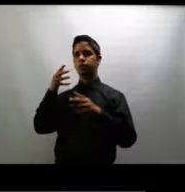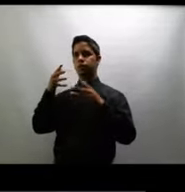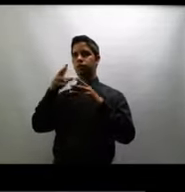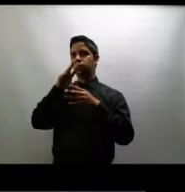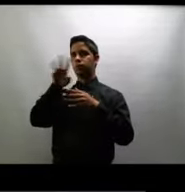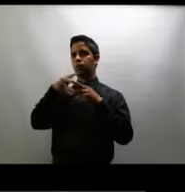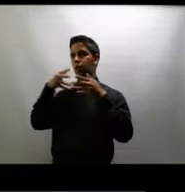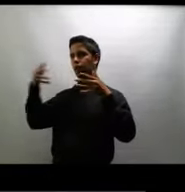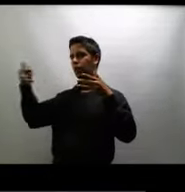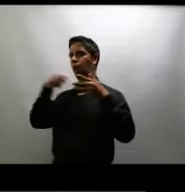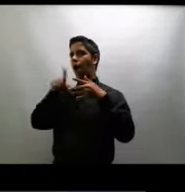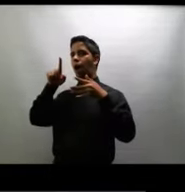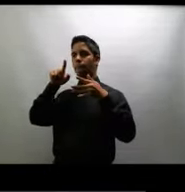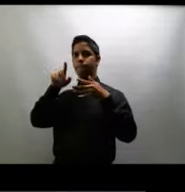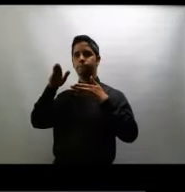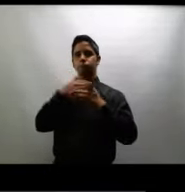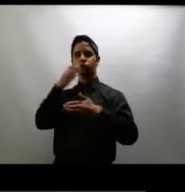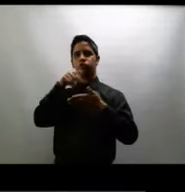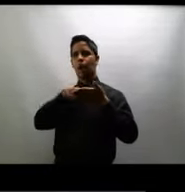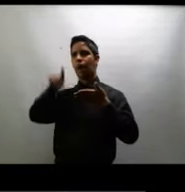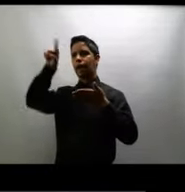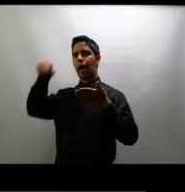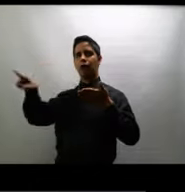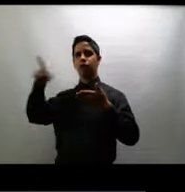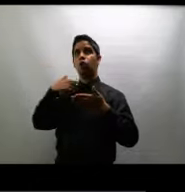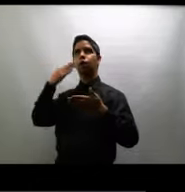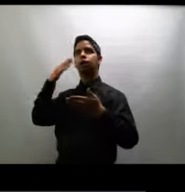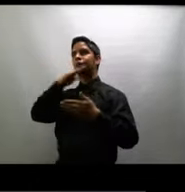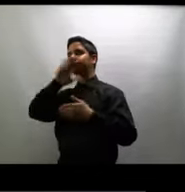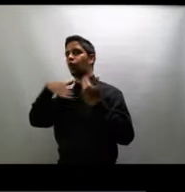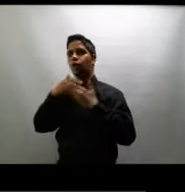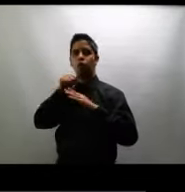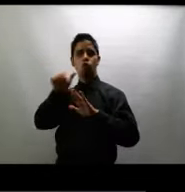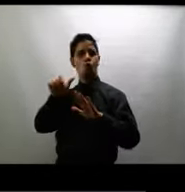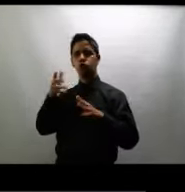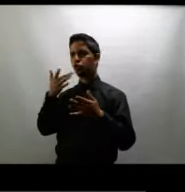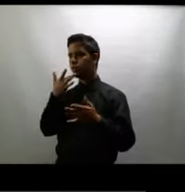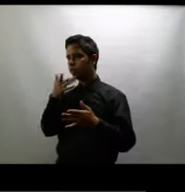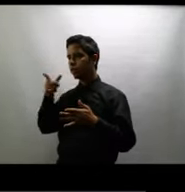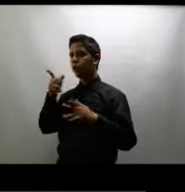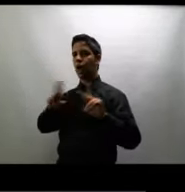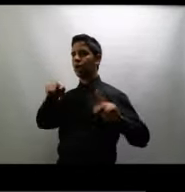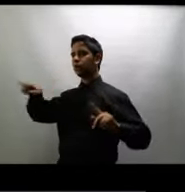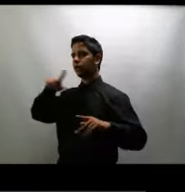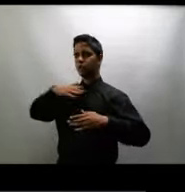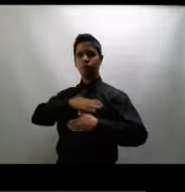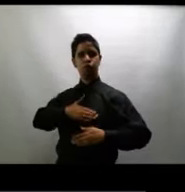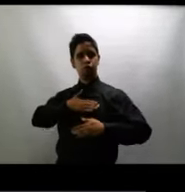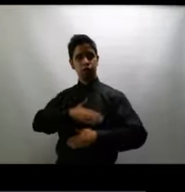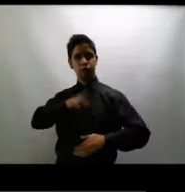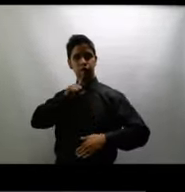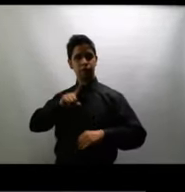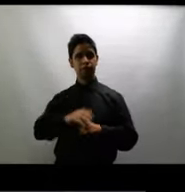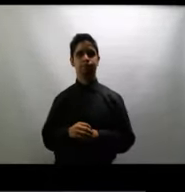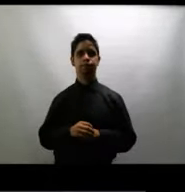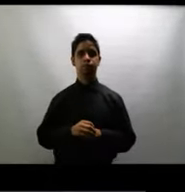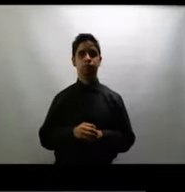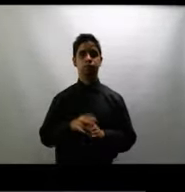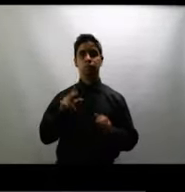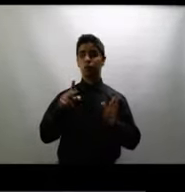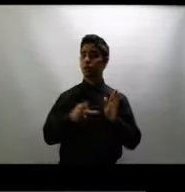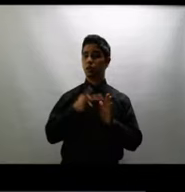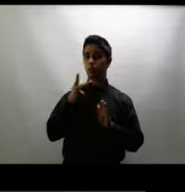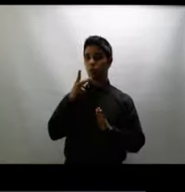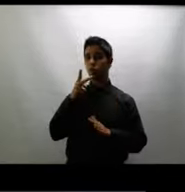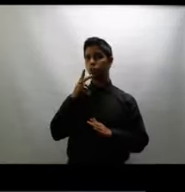qué? Si lo que yo quiero es que a la gente le guste la música. Entonces, no es que se lo viven para el producto que entonces está se sienta. Así. El segundo CD fue bien curioso porque